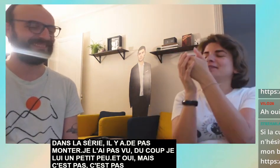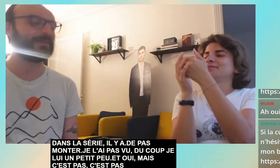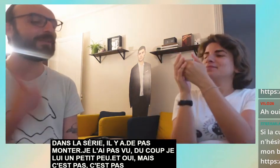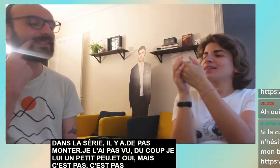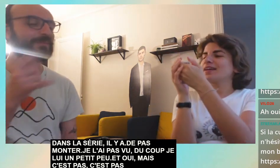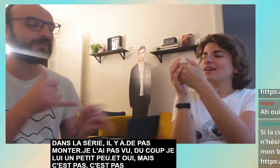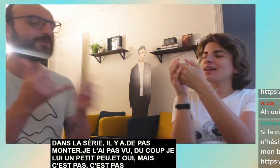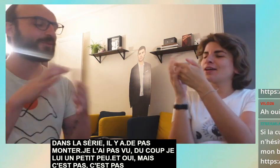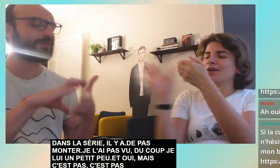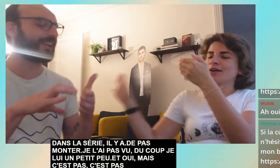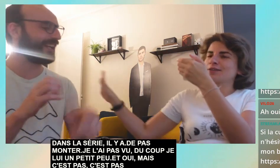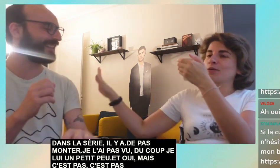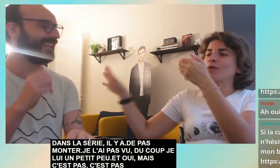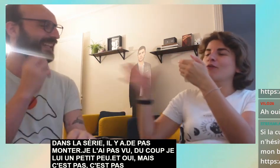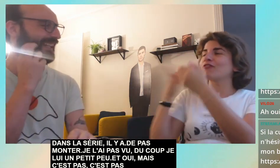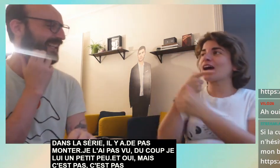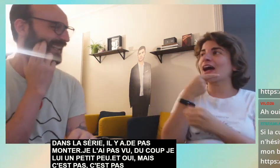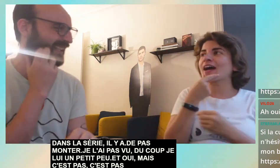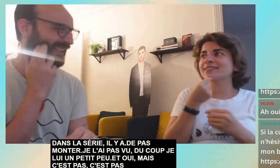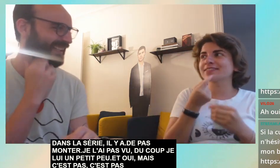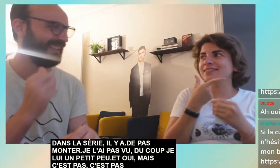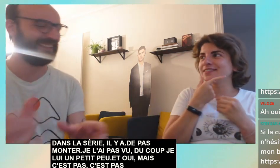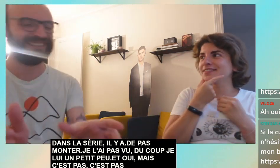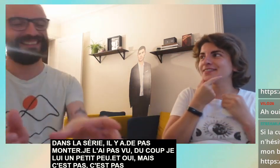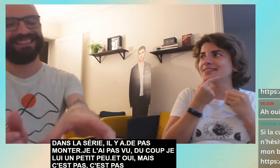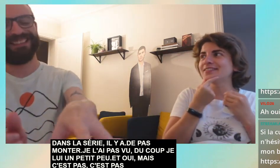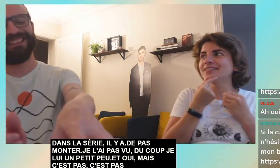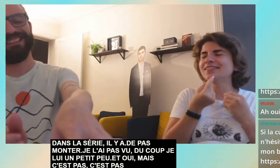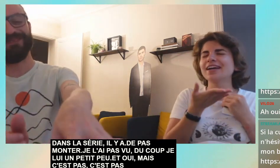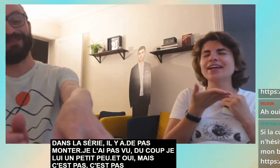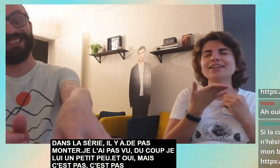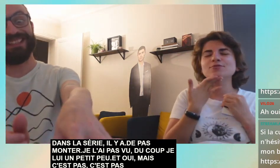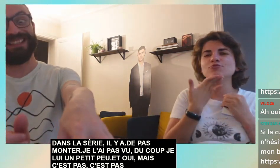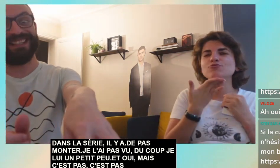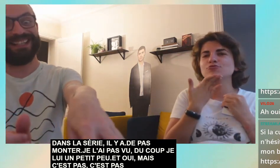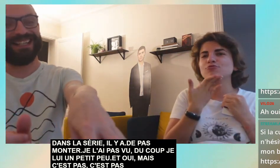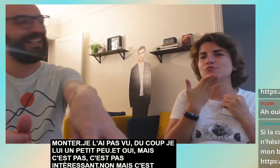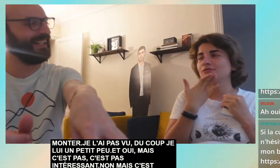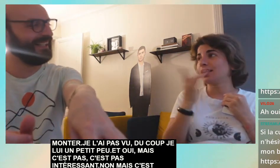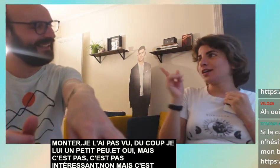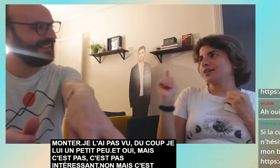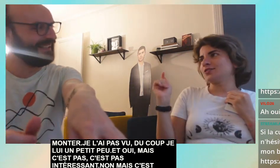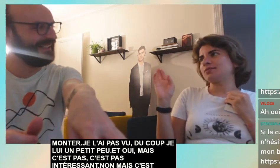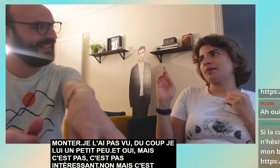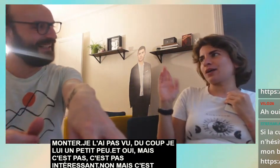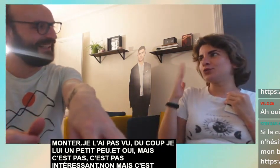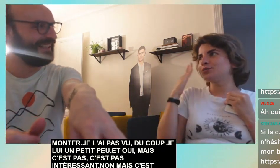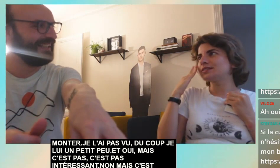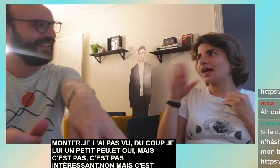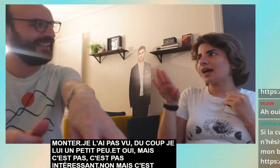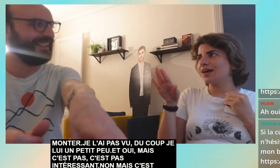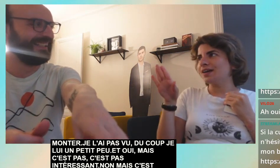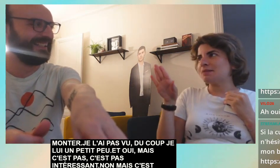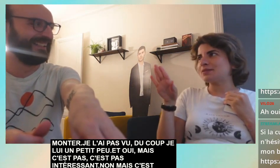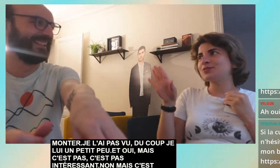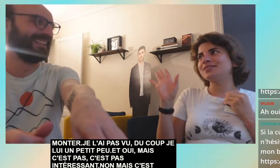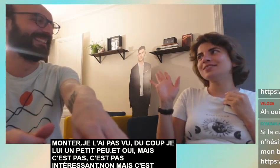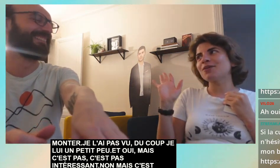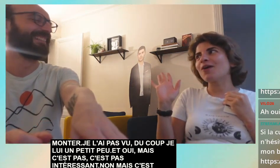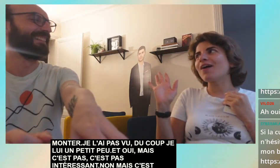Mais non, mais c'est bon, moi Ah je là! les ai Oh, Bastille! Oh là là. J'espère que tu sais. Hein. Parce que sinon,